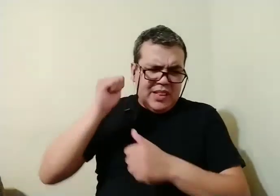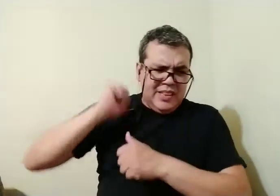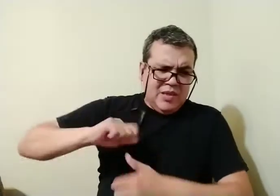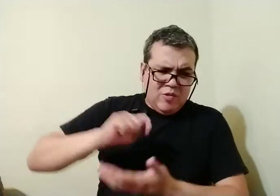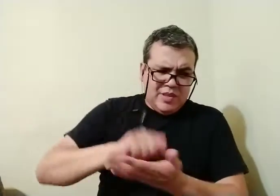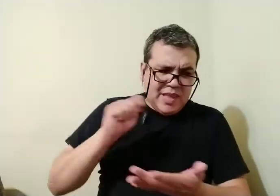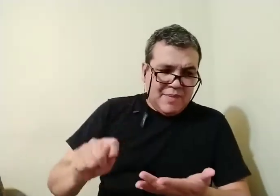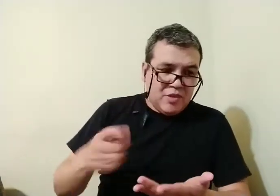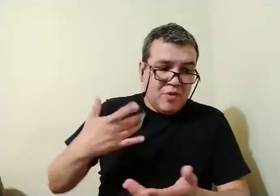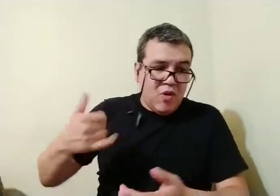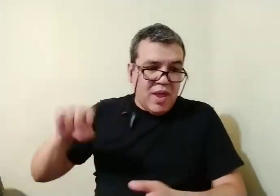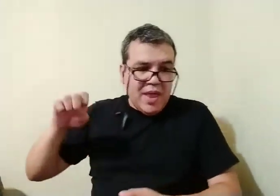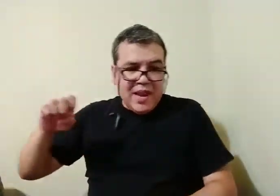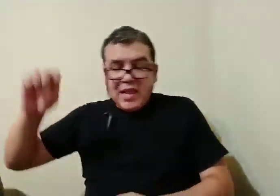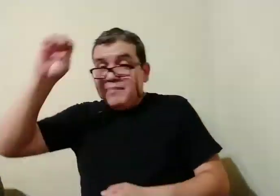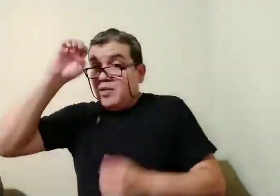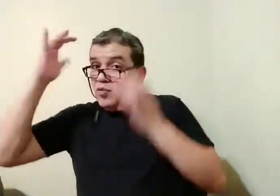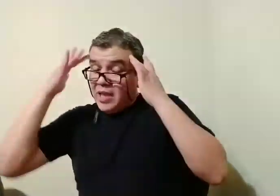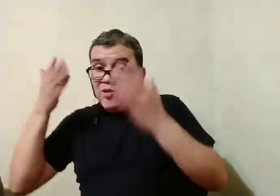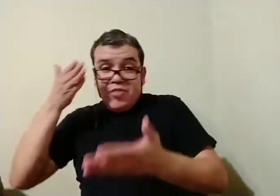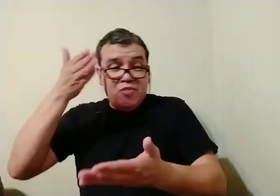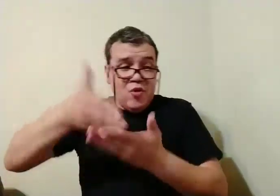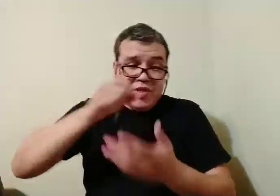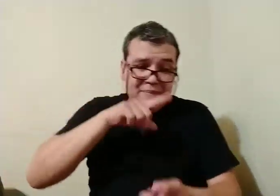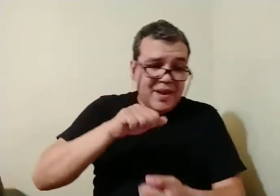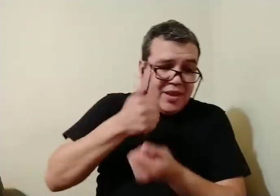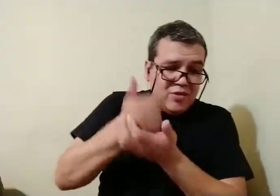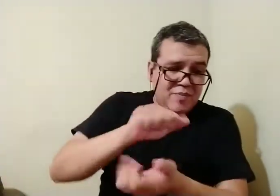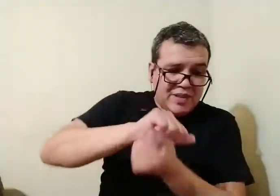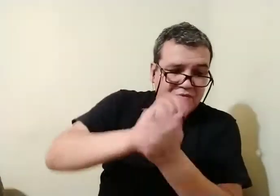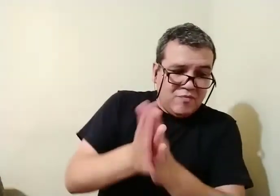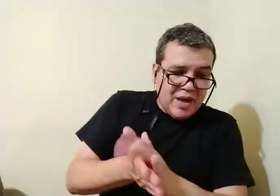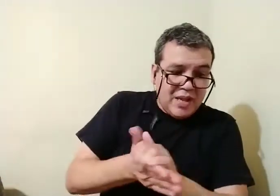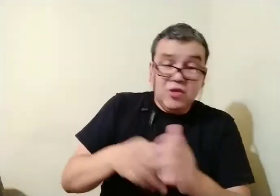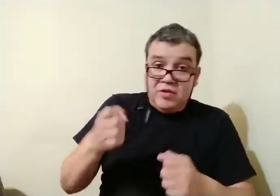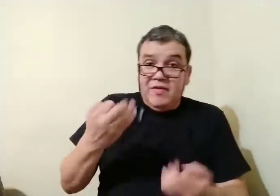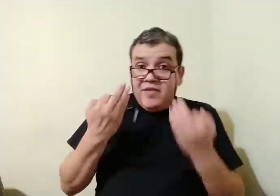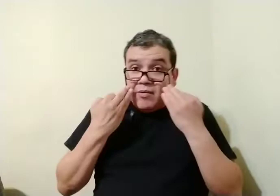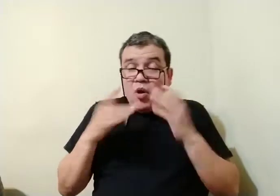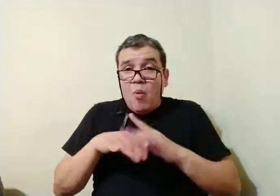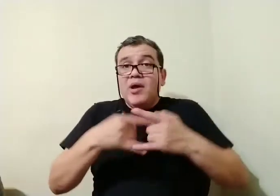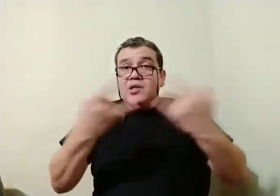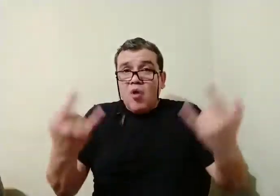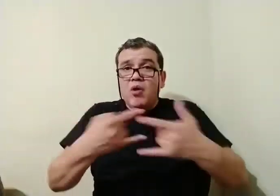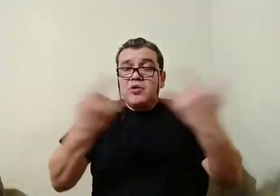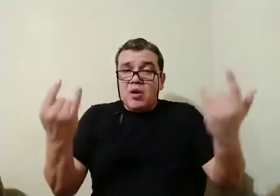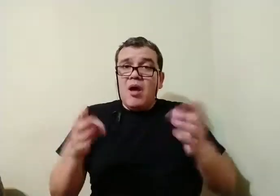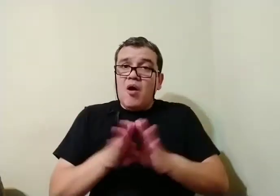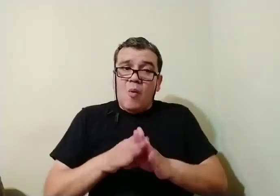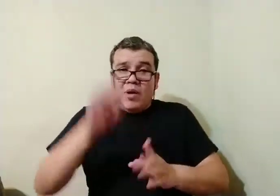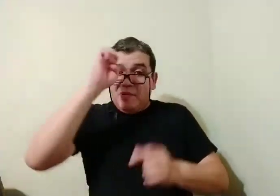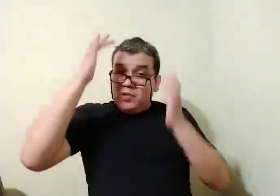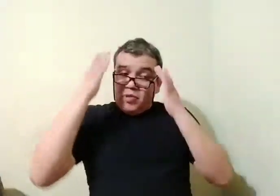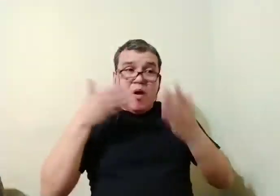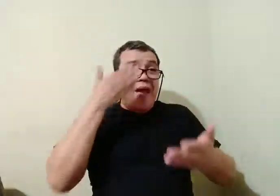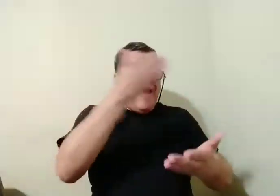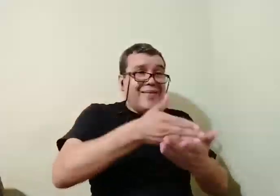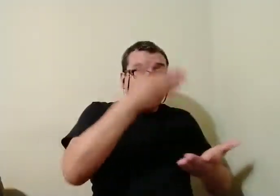de personas, sin importar sus antecedentes, cultura, educación y